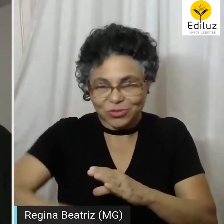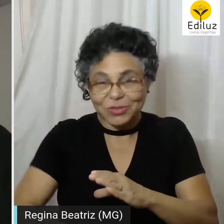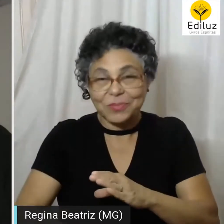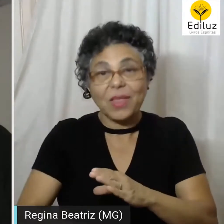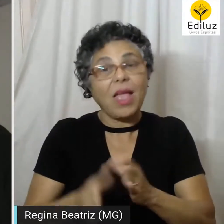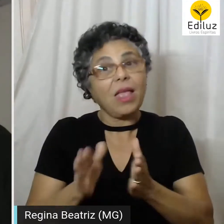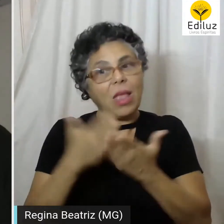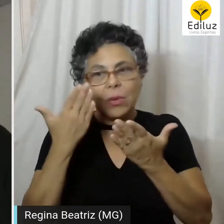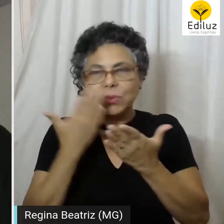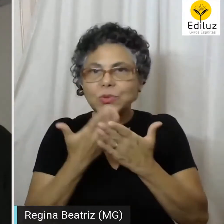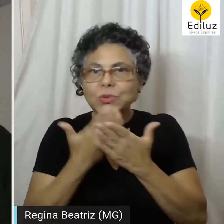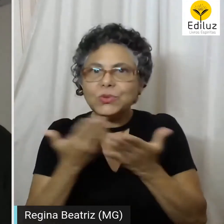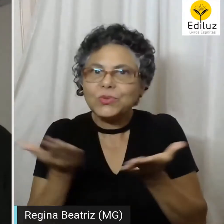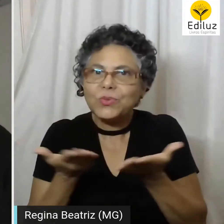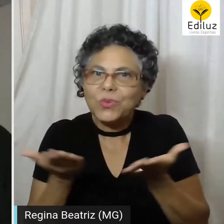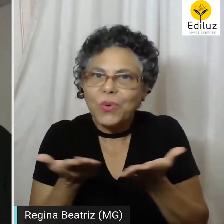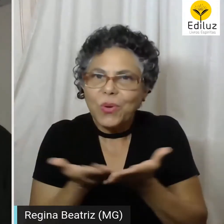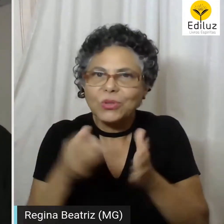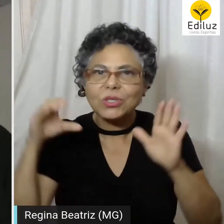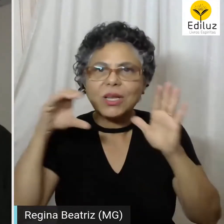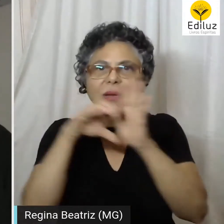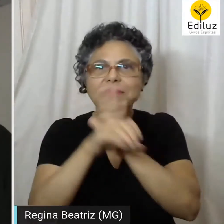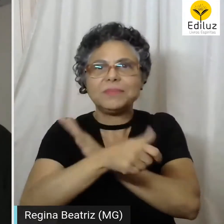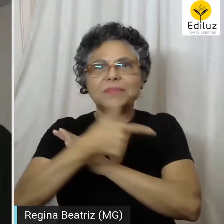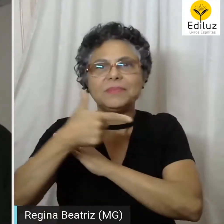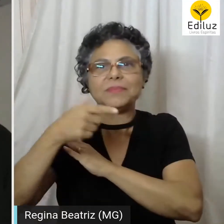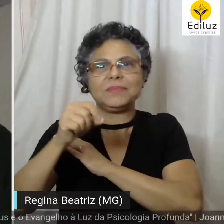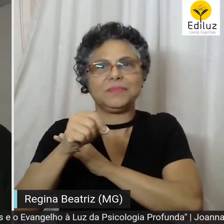recai sobre o capítulo 20,